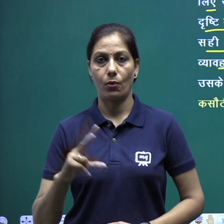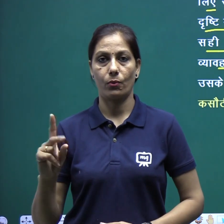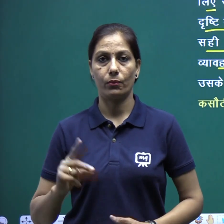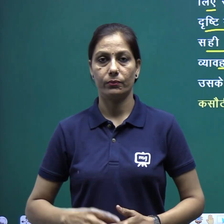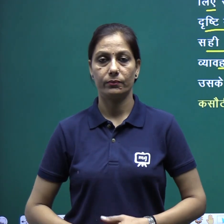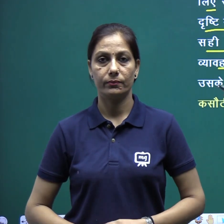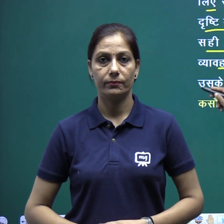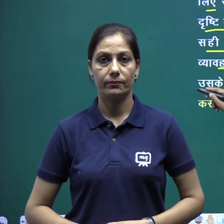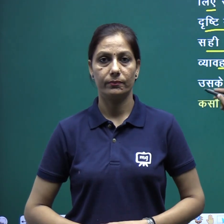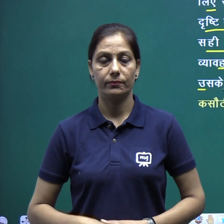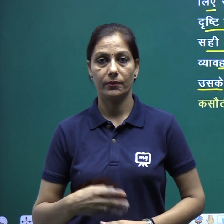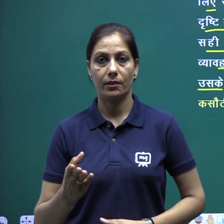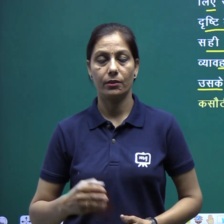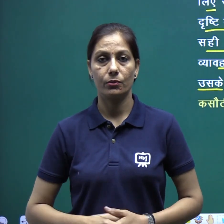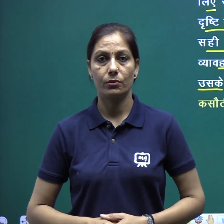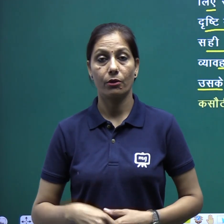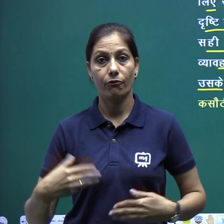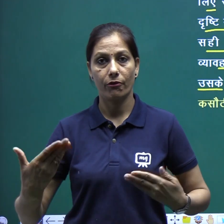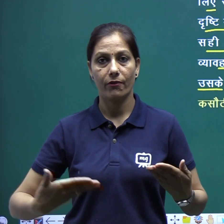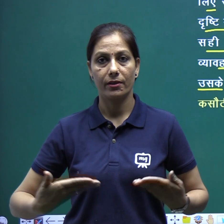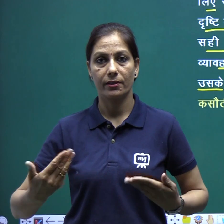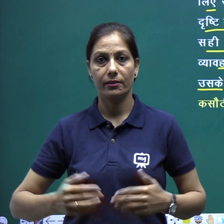और यही उसके व्यवहार की